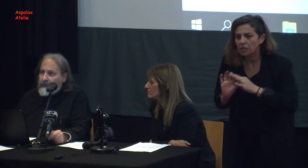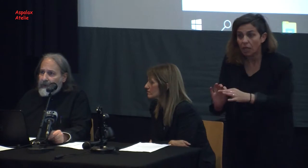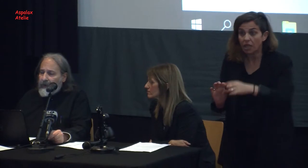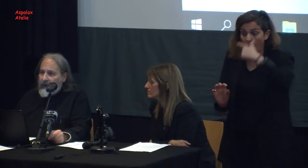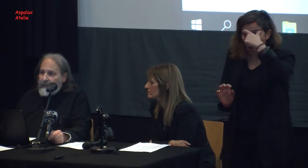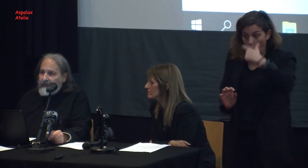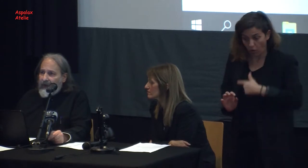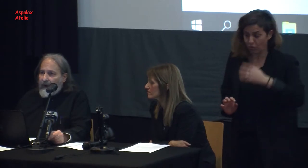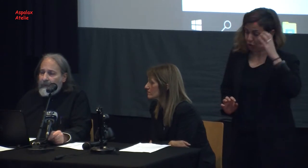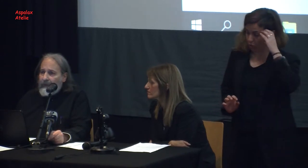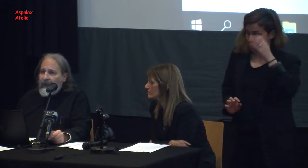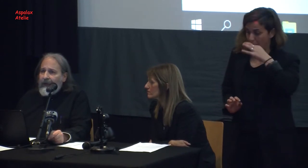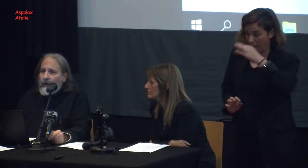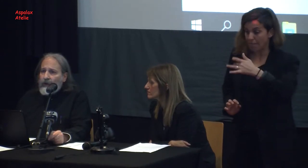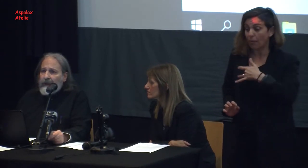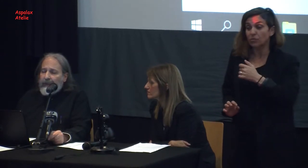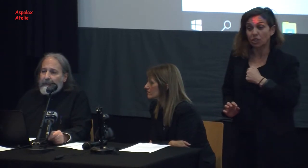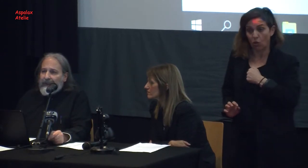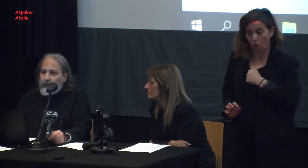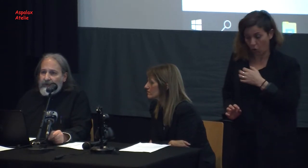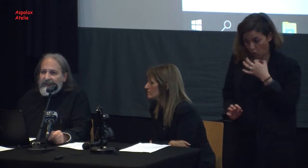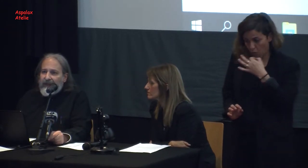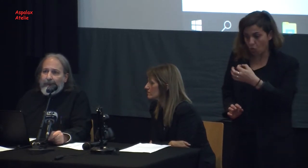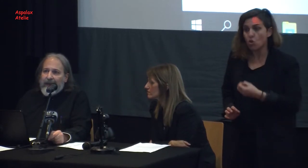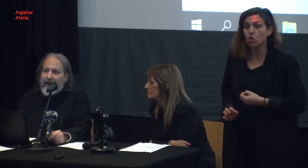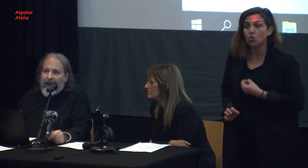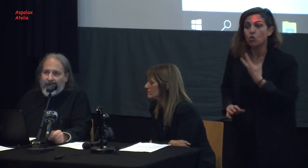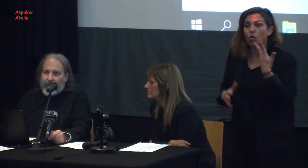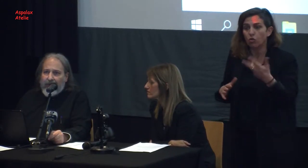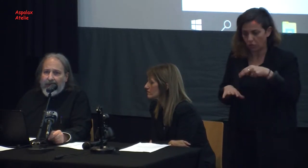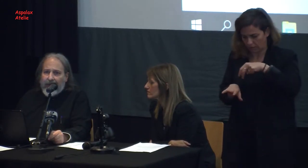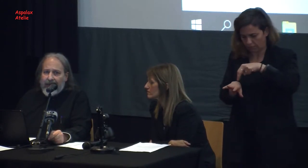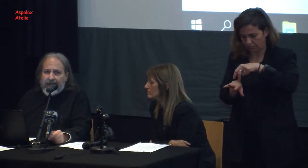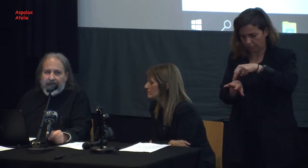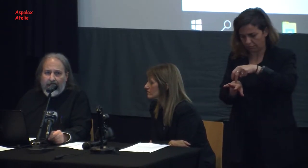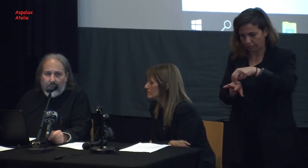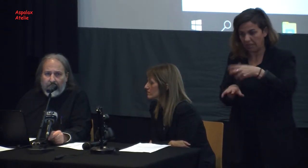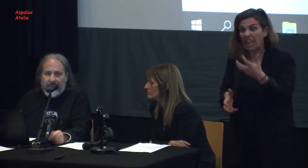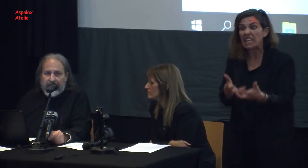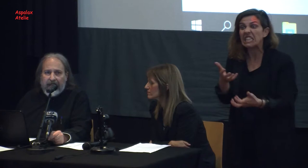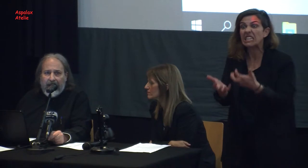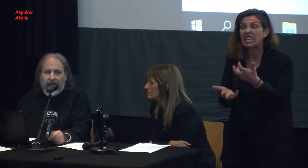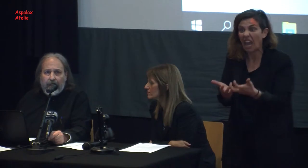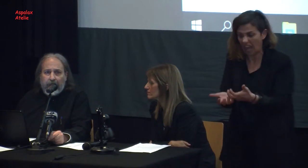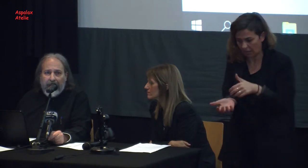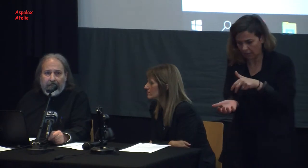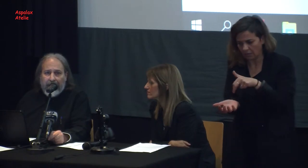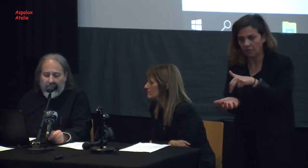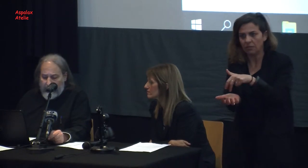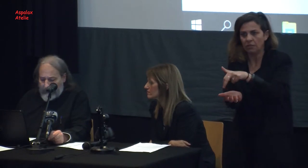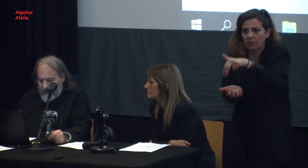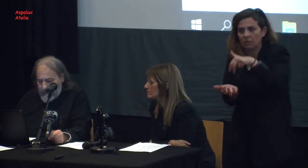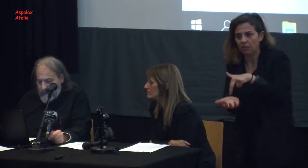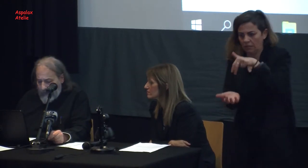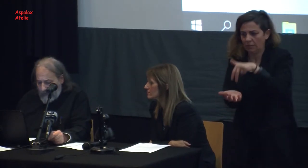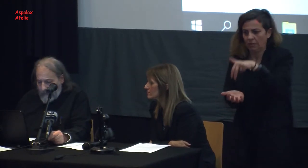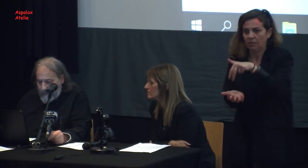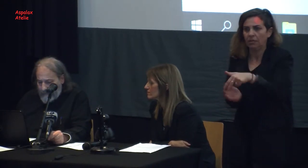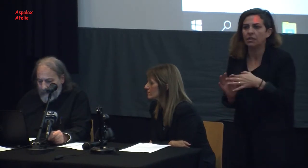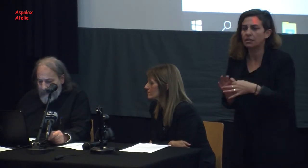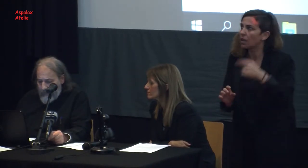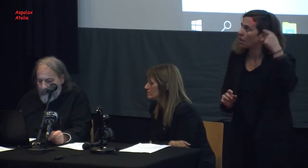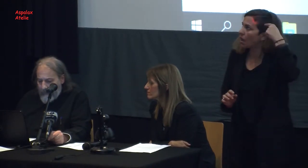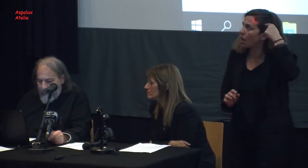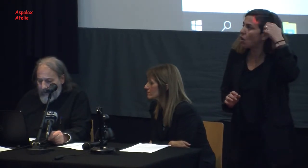στην ψυχοθεραπεύτριά μου, ότι περπατούσα σε καμένα κάρβουνα. Έτσι αισθανόμουν. Συνέχεια αυτό το πράγμα είχα στο μυαλό